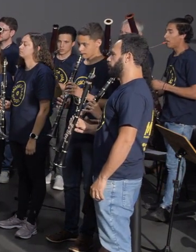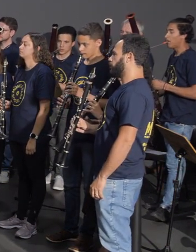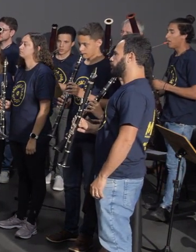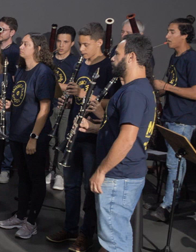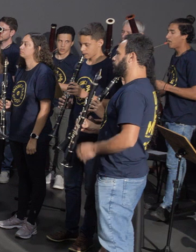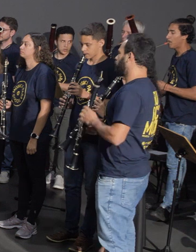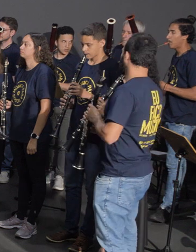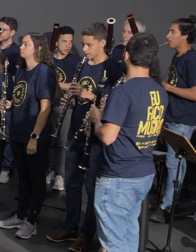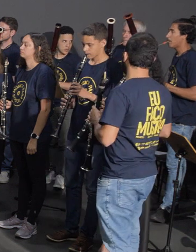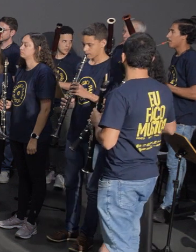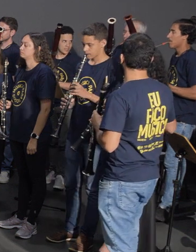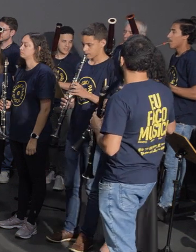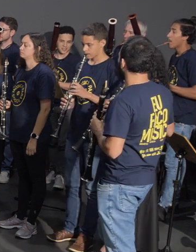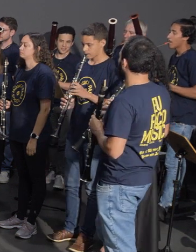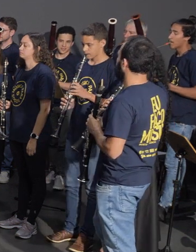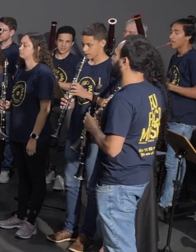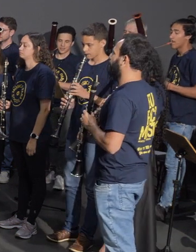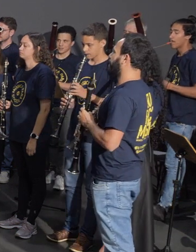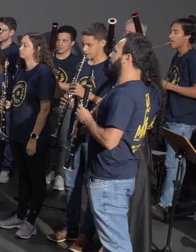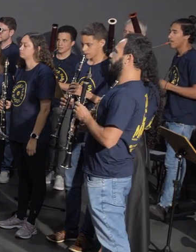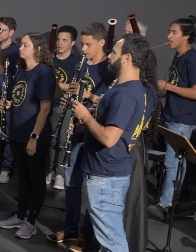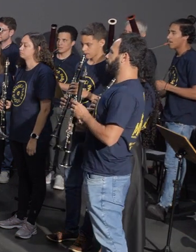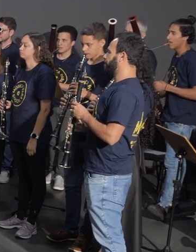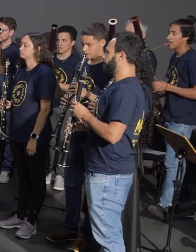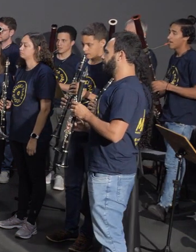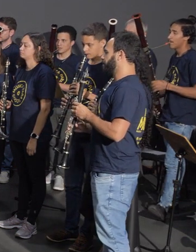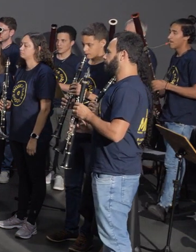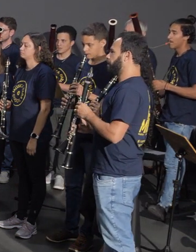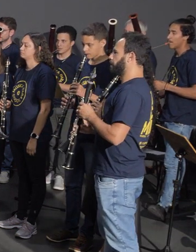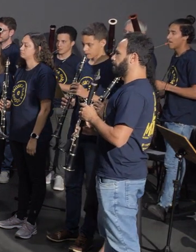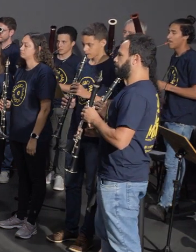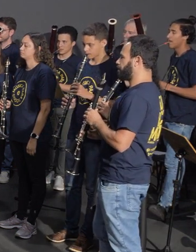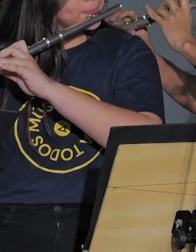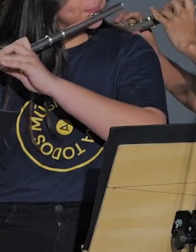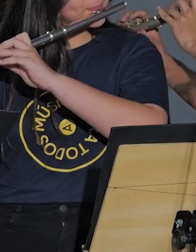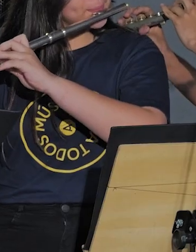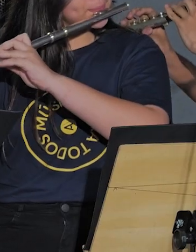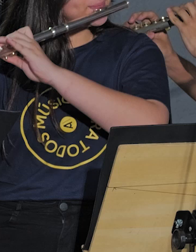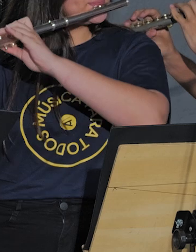Thank you.